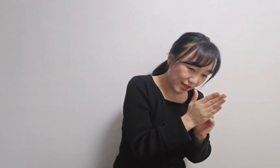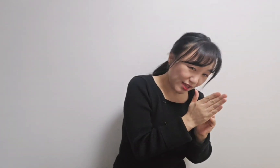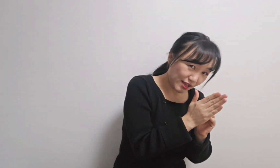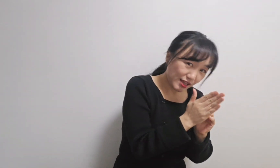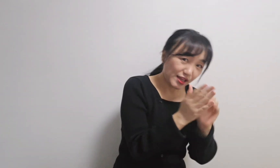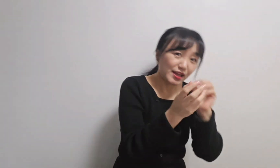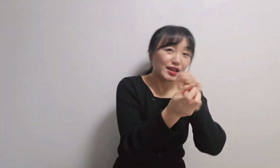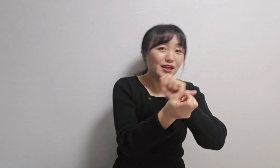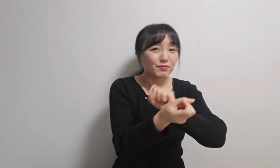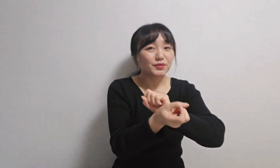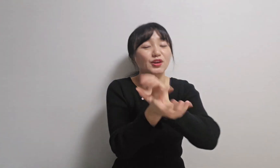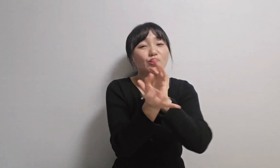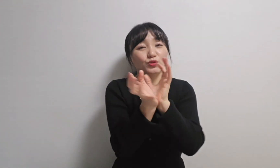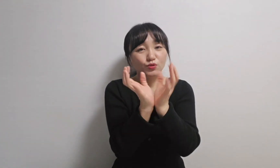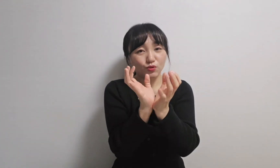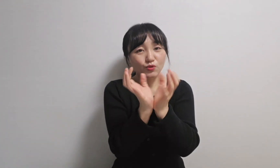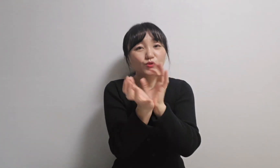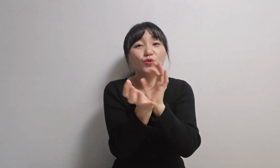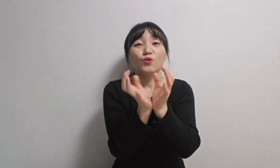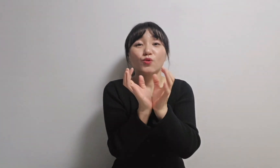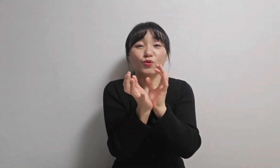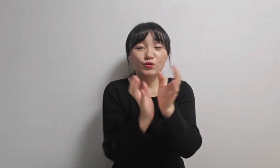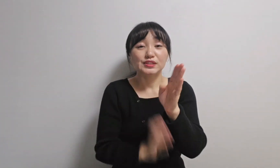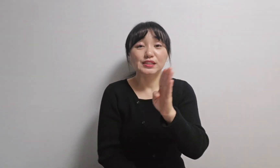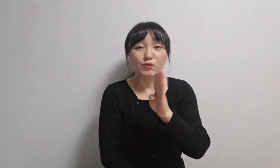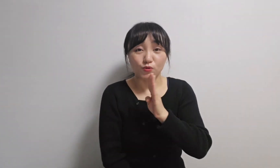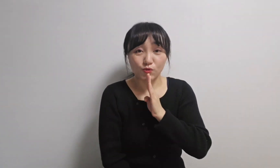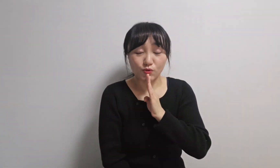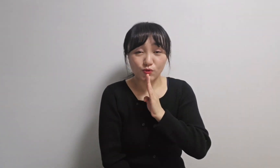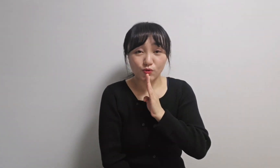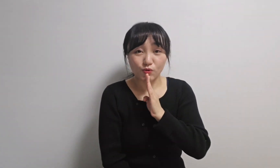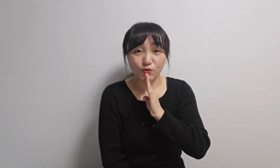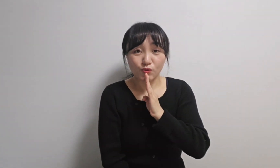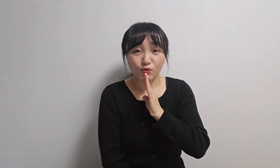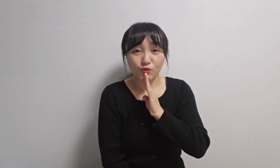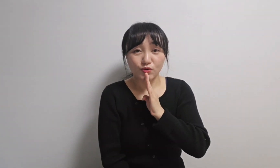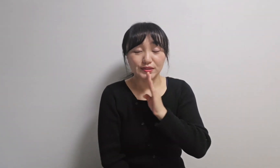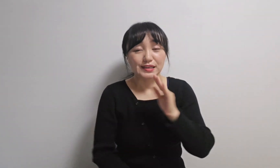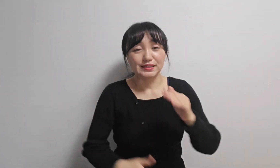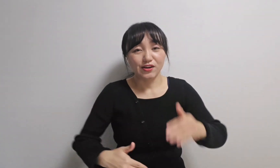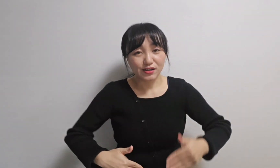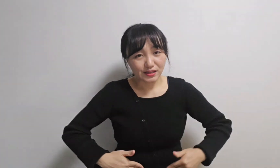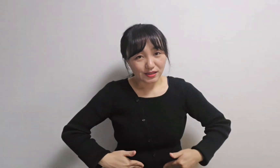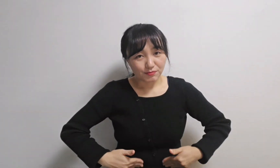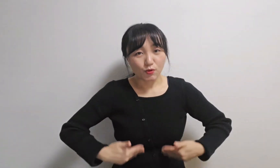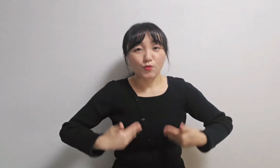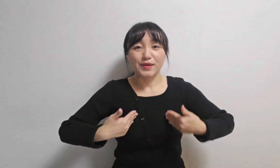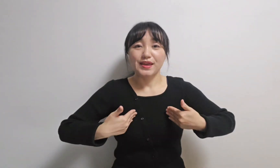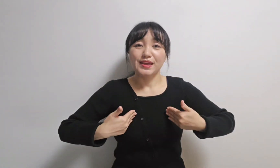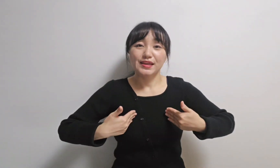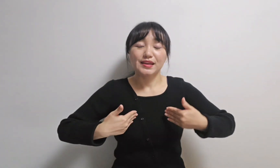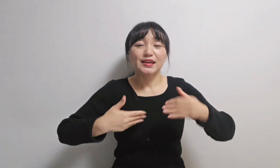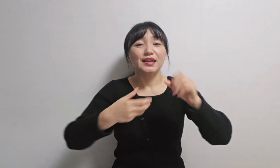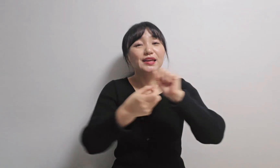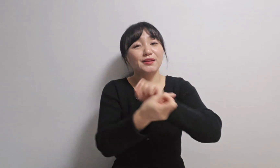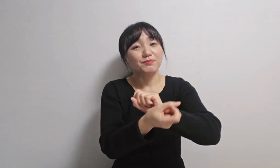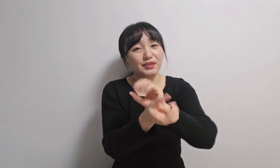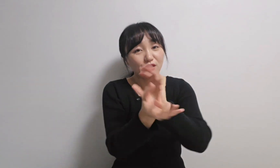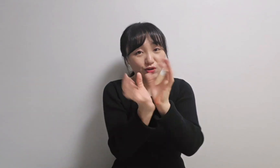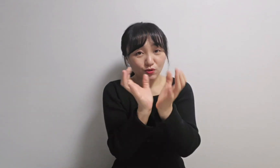몰래 피어도 꽃이 고. 다시요. 봄에